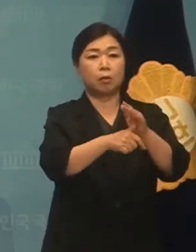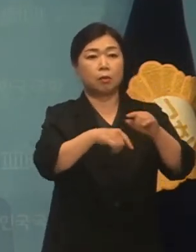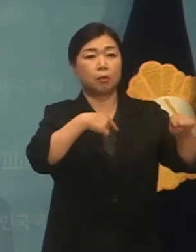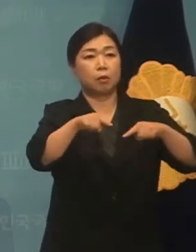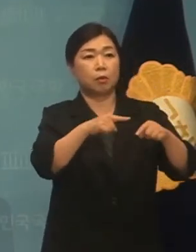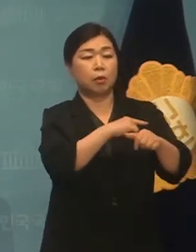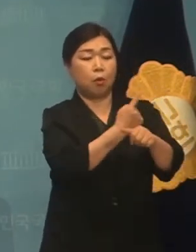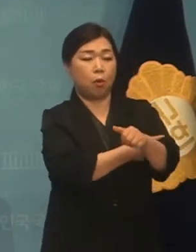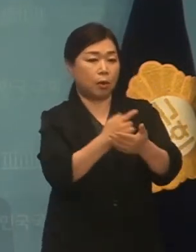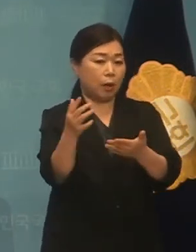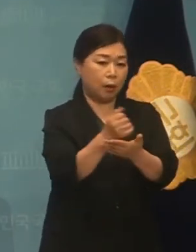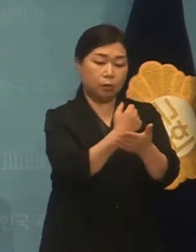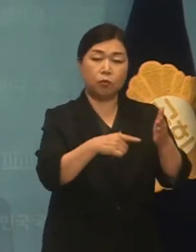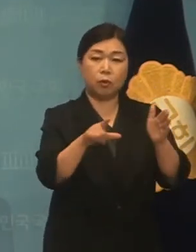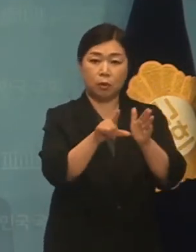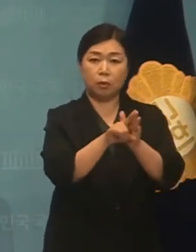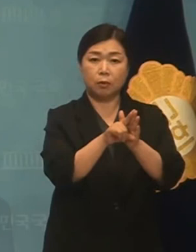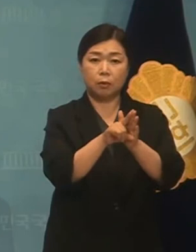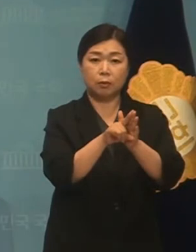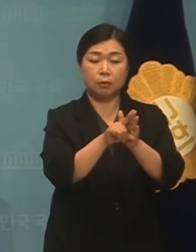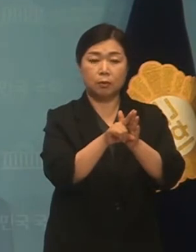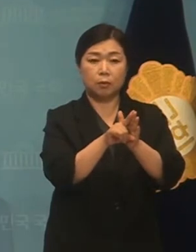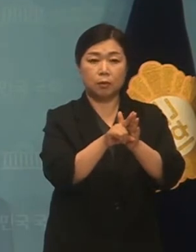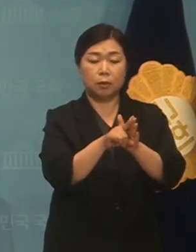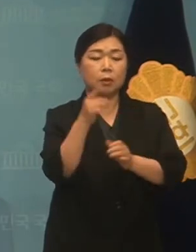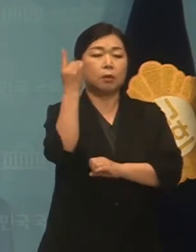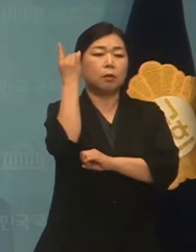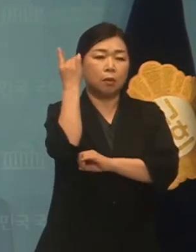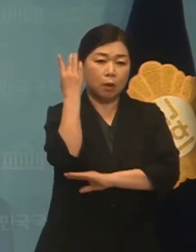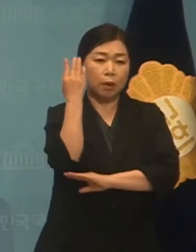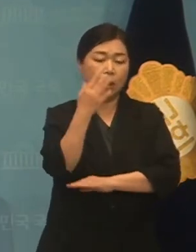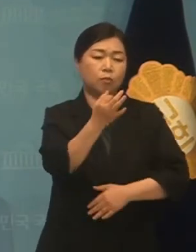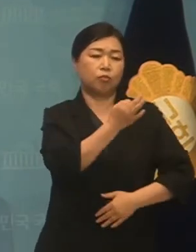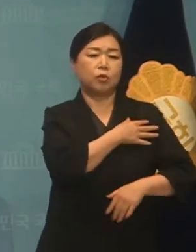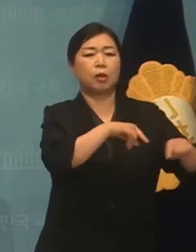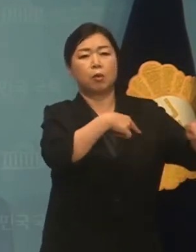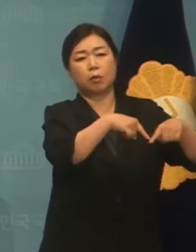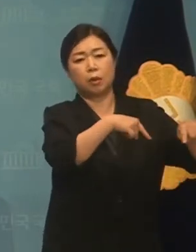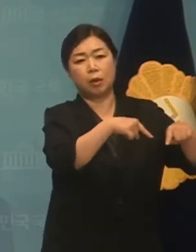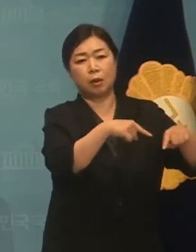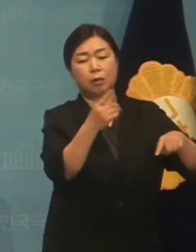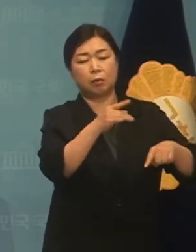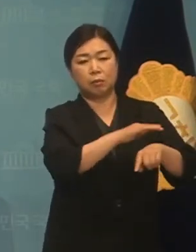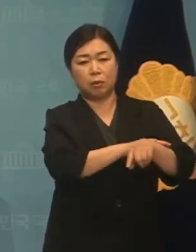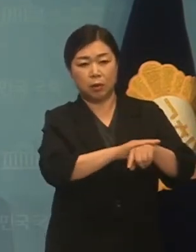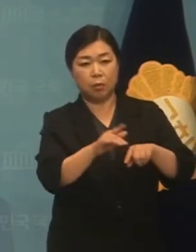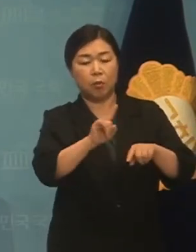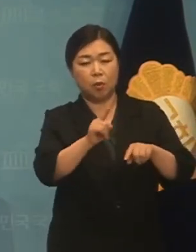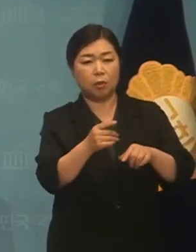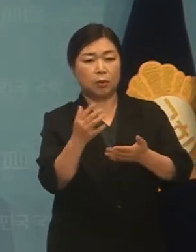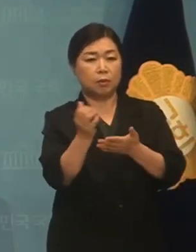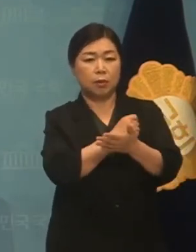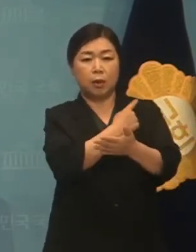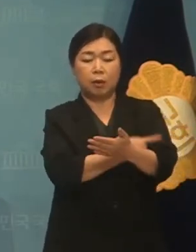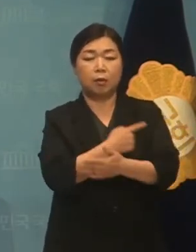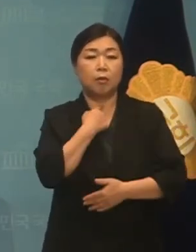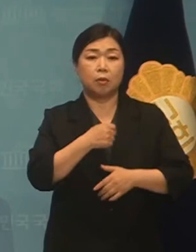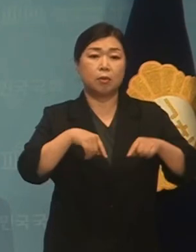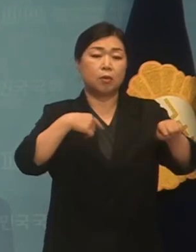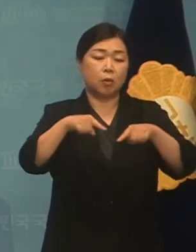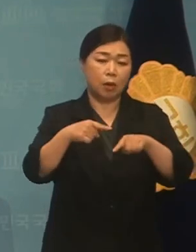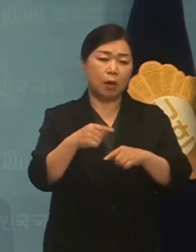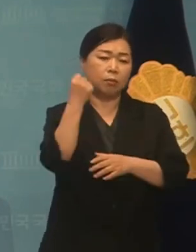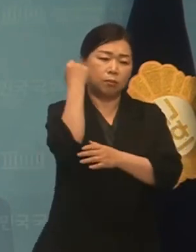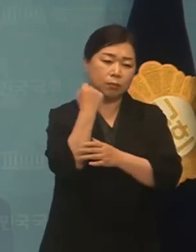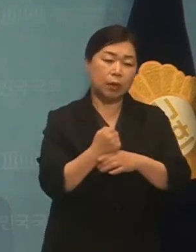정권을 탈환하기 위해서는 기존의 부자정당, 외빙정당, 기득권정당,